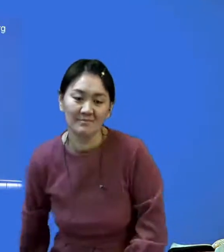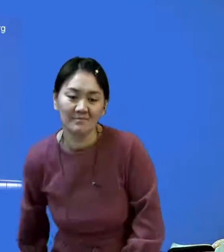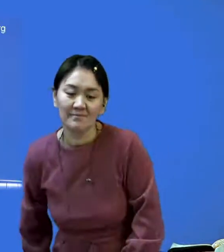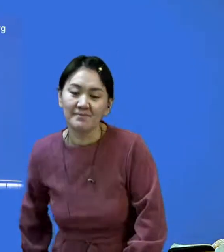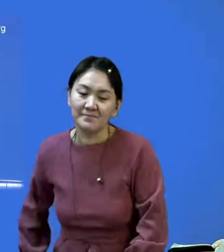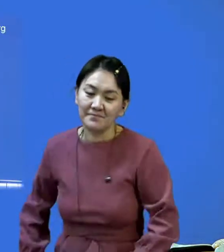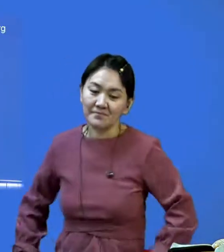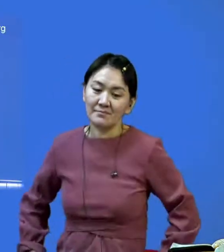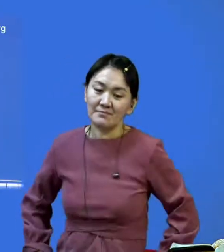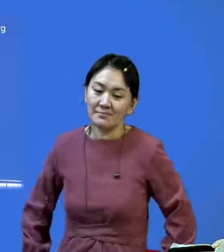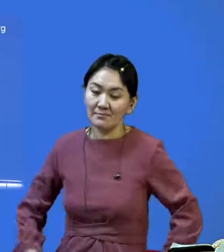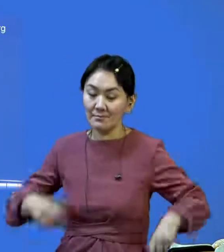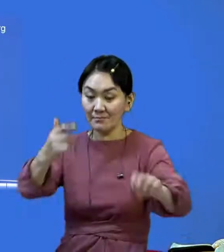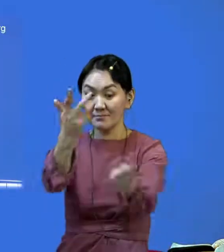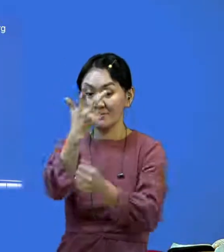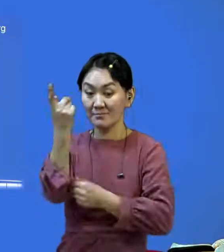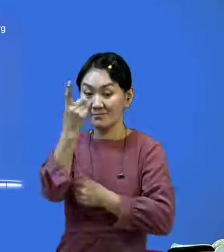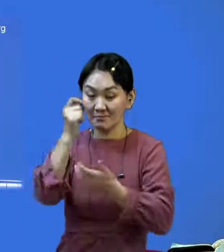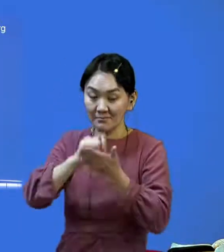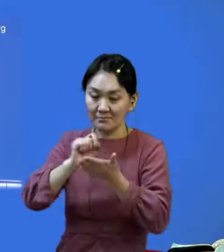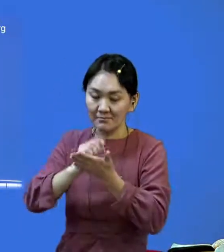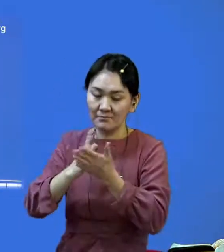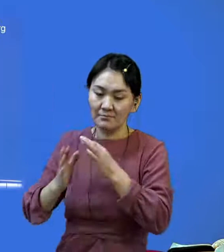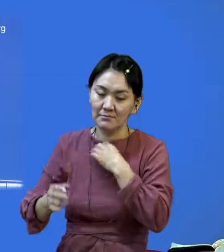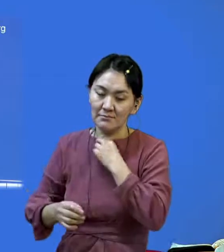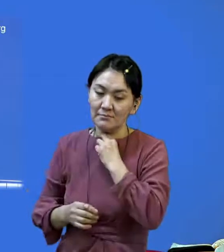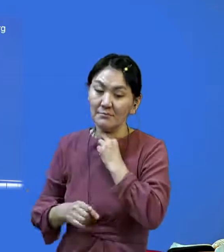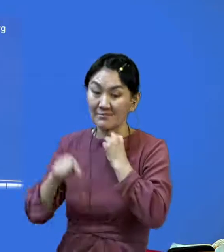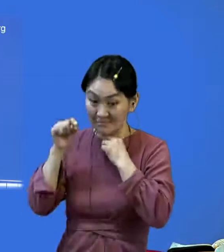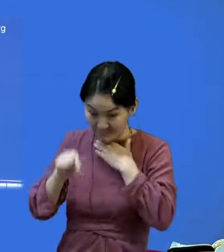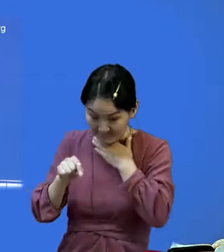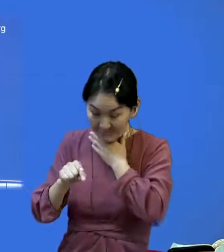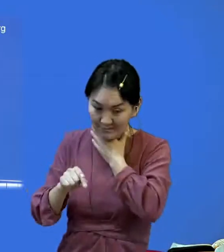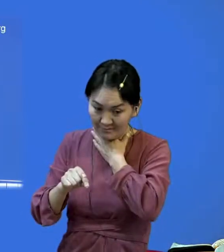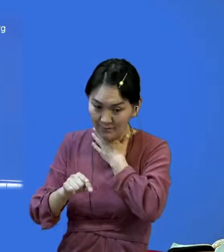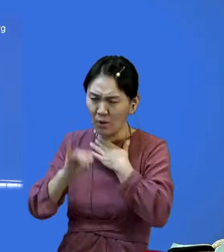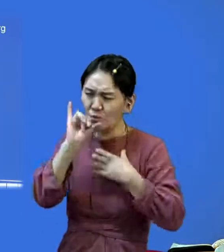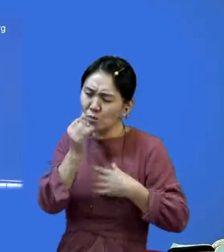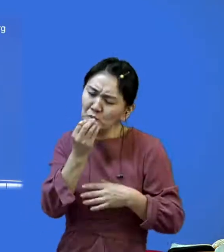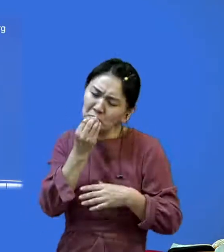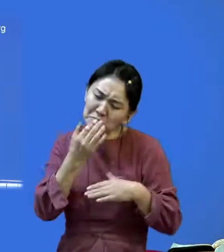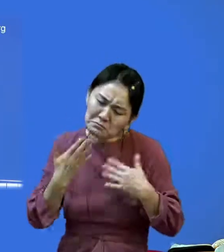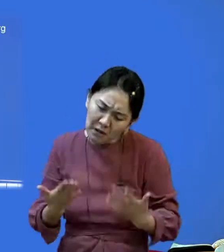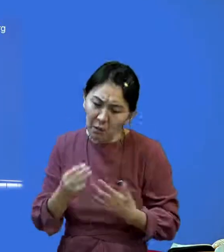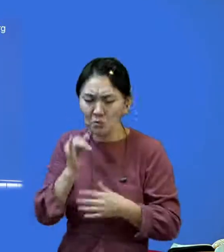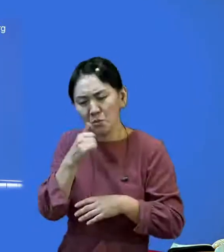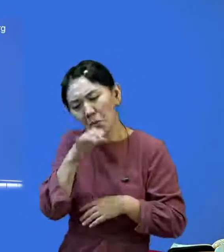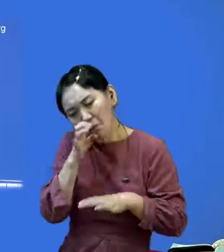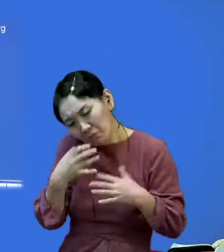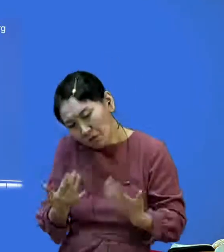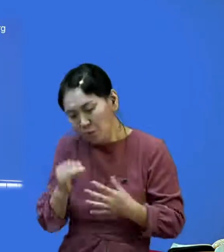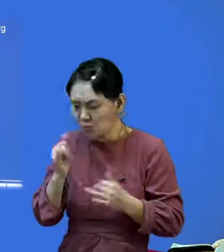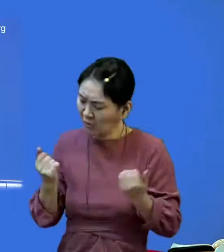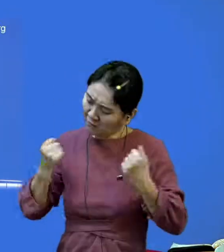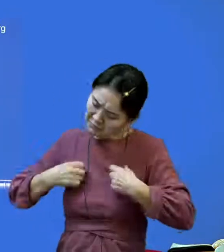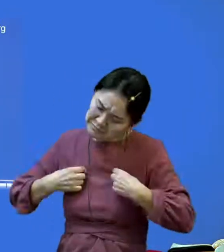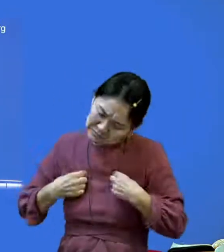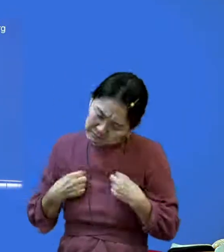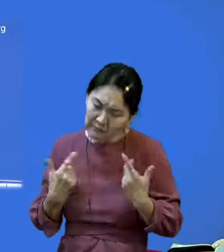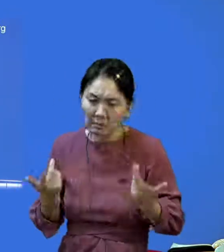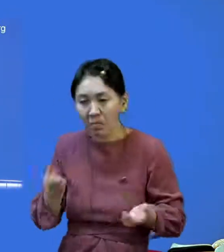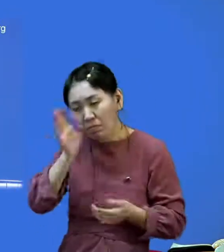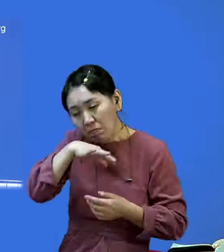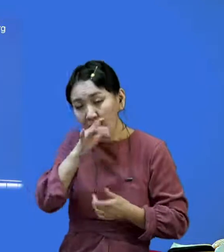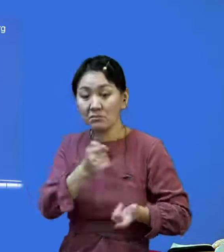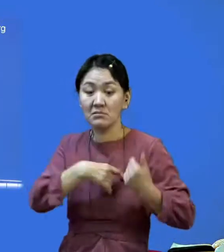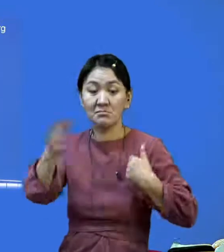За тэгэлэр 31-р ишлэл дээрээ сарвал тиймээс юу идэх хүлээ, юу уух хүлээ, юу өмсөх хүлээ гэж санаа бүү